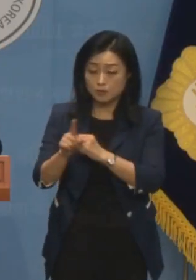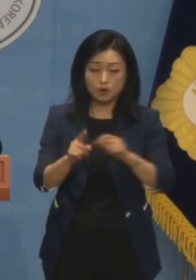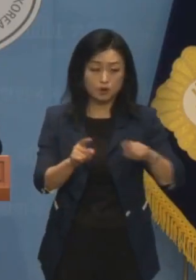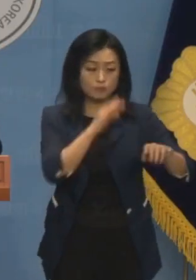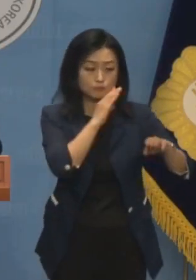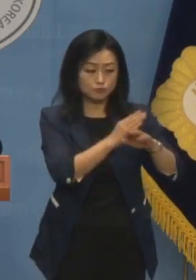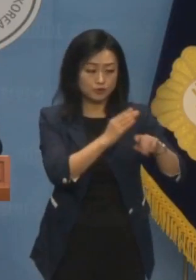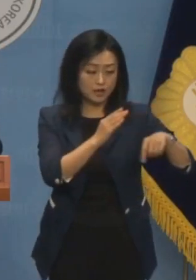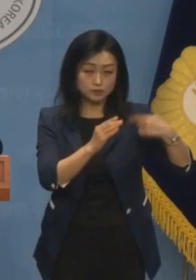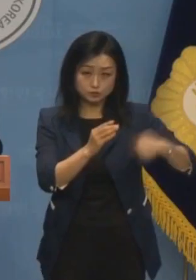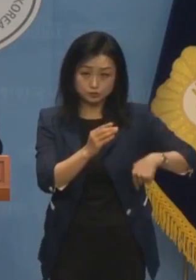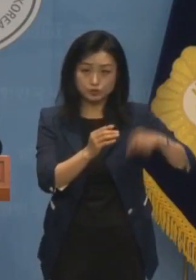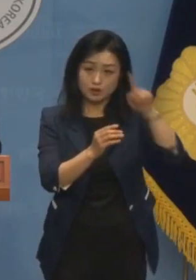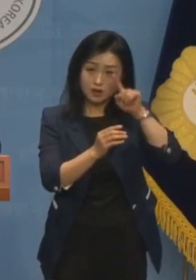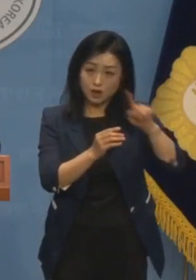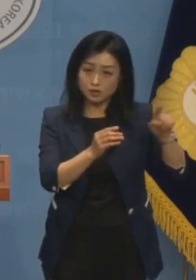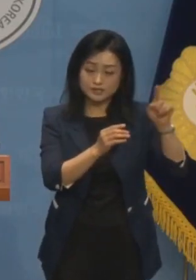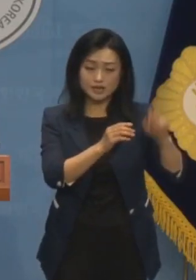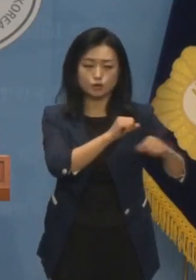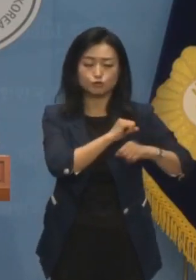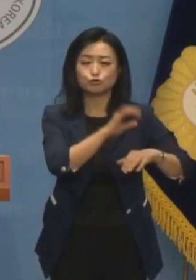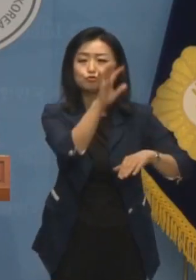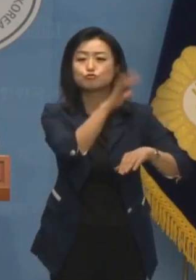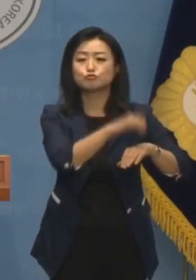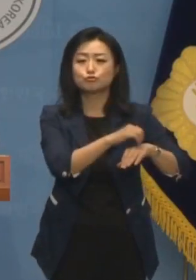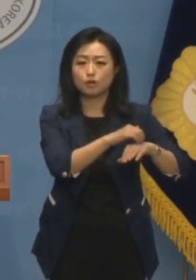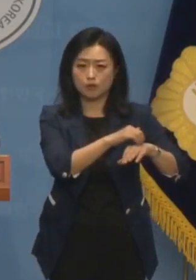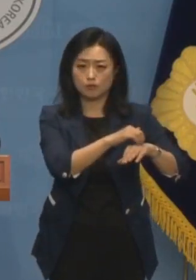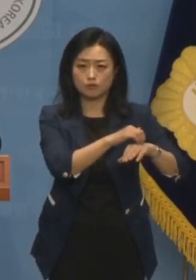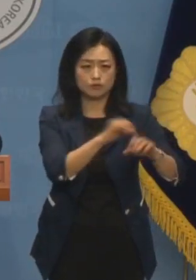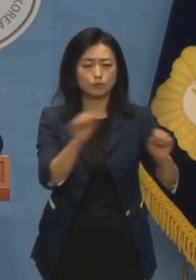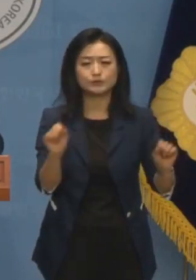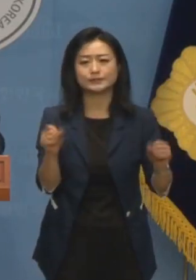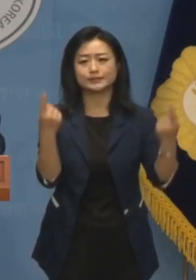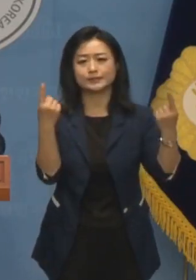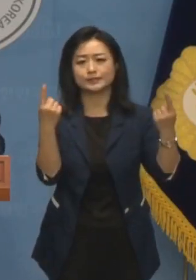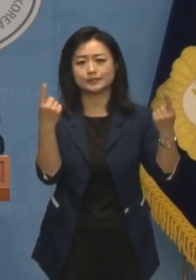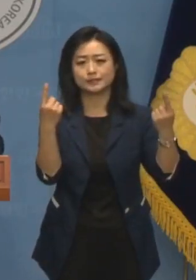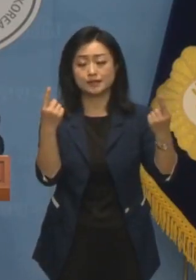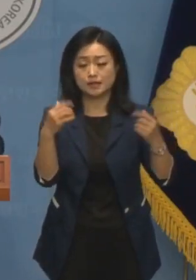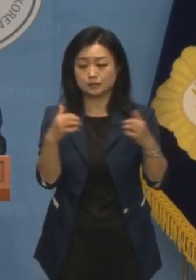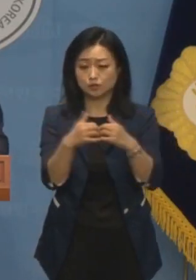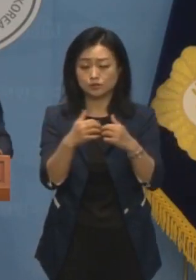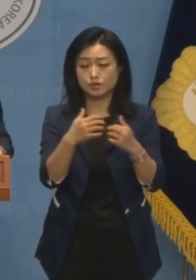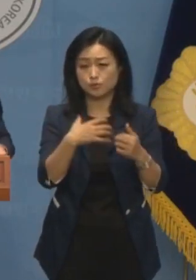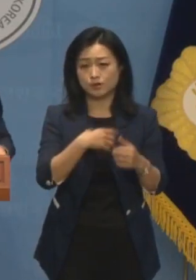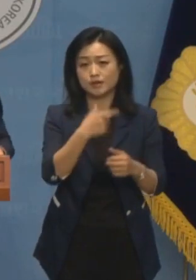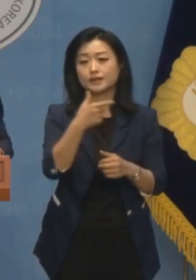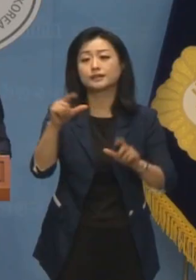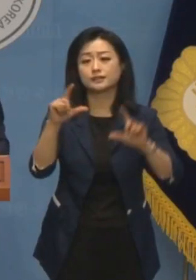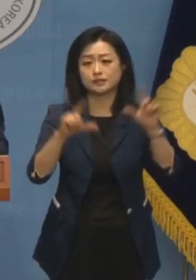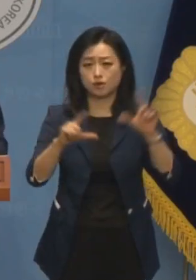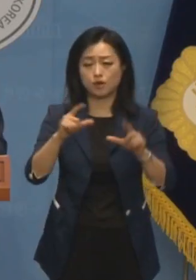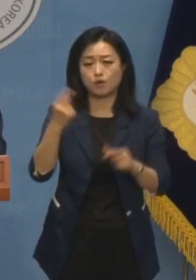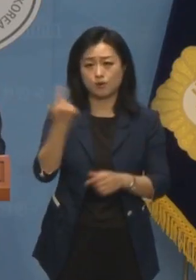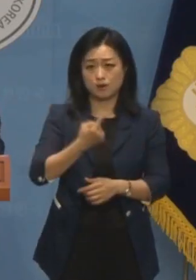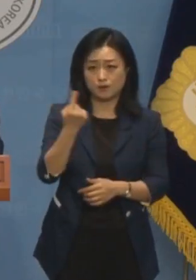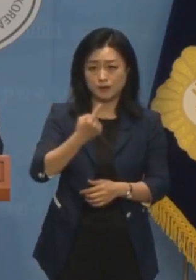3국 군사협력의 구실을 제공하고 결과적으로 한반도 전쟁 위기를 고조시키기 때문입니다.